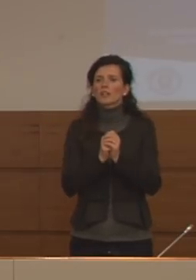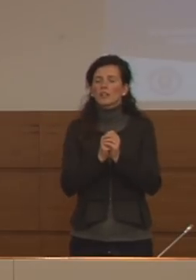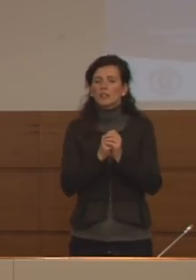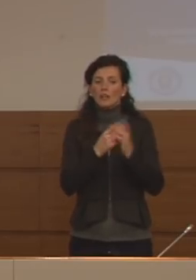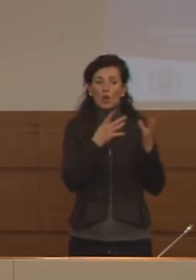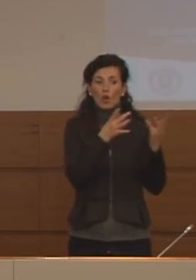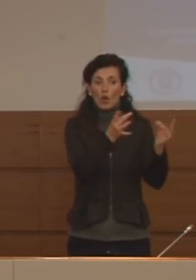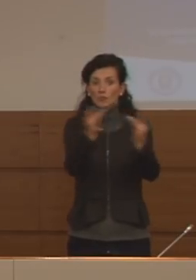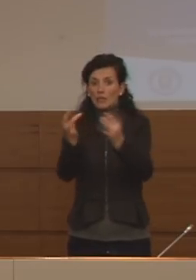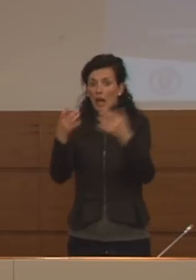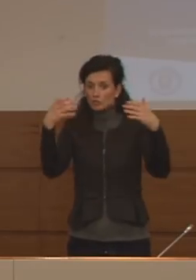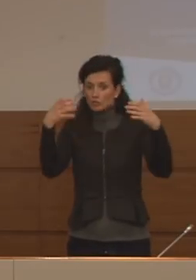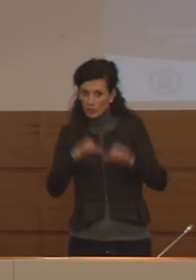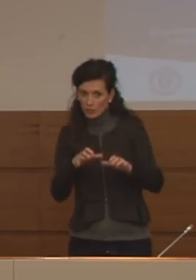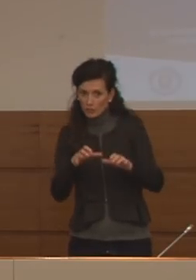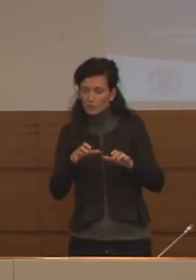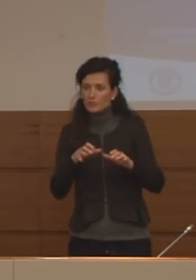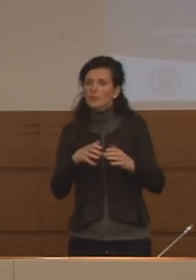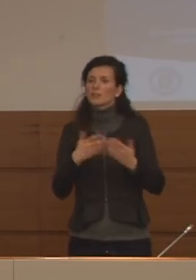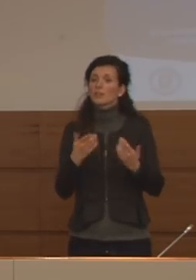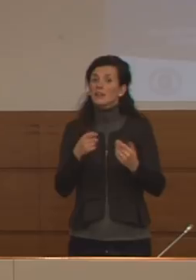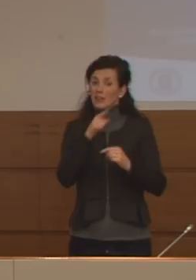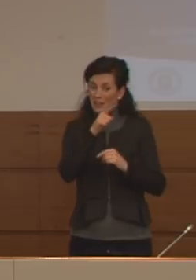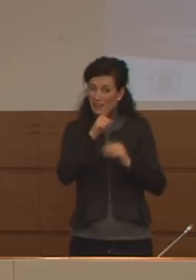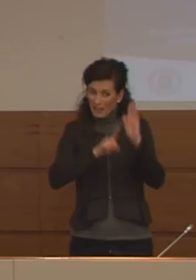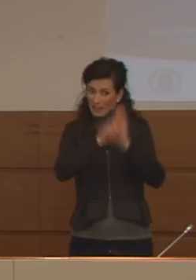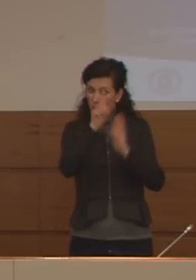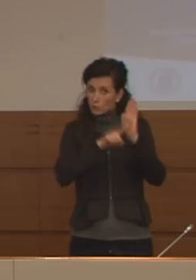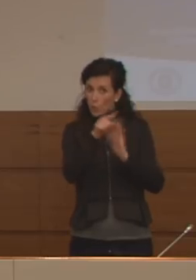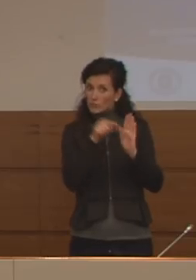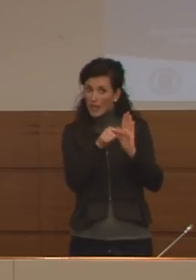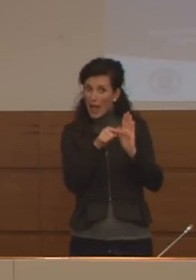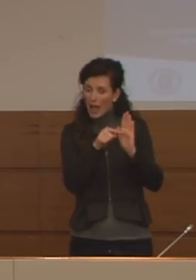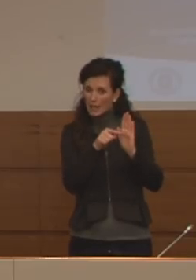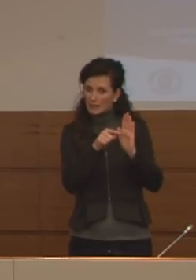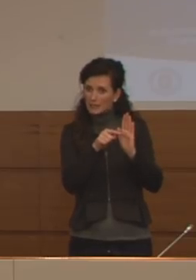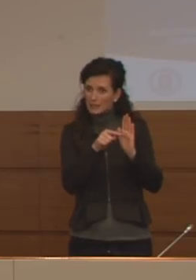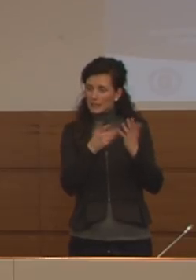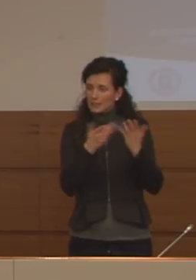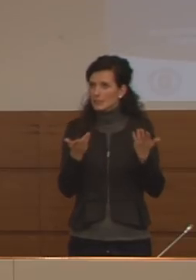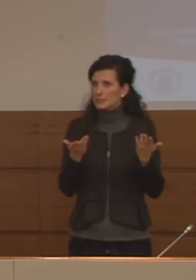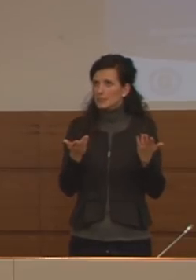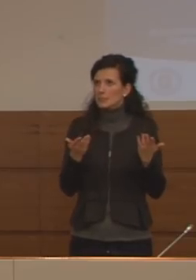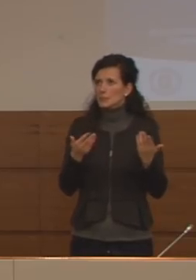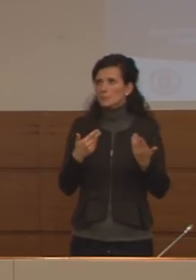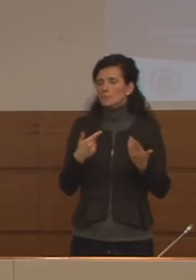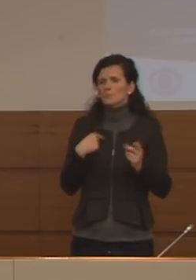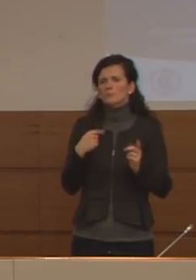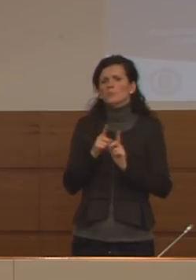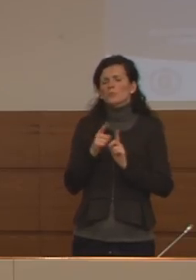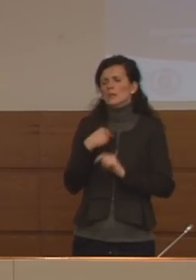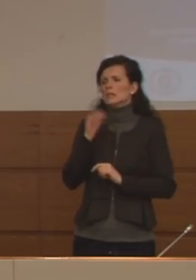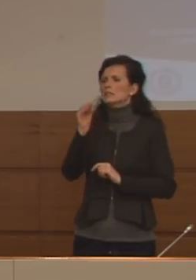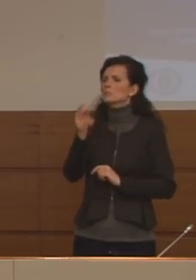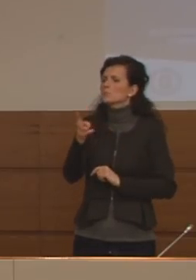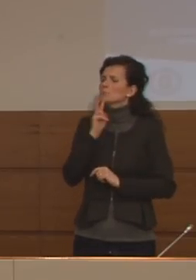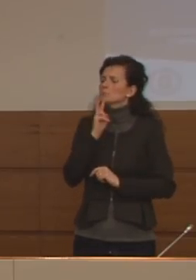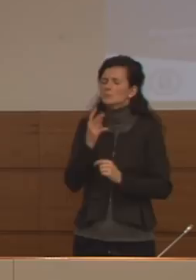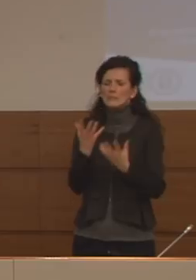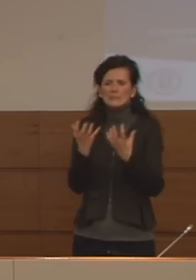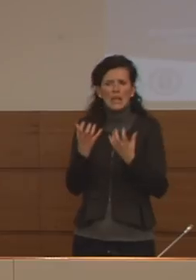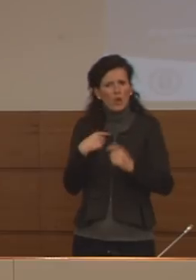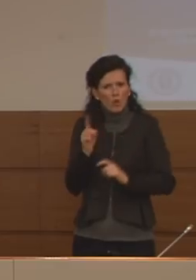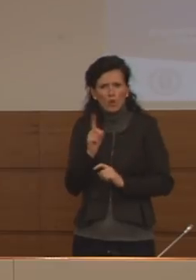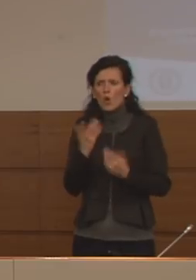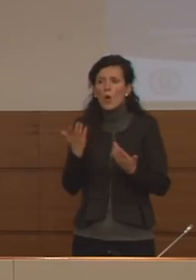contaggi dato questo trend non vi chiedo ovviamente una risposta secca però è ipotizzabile a